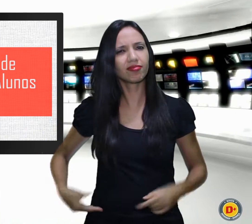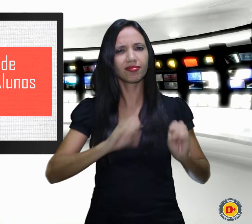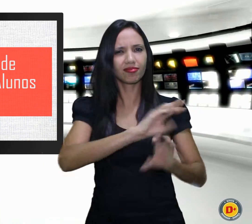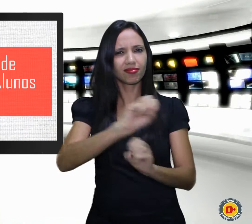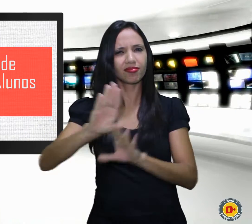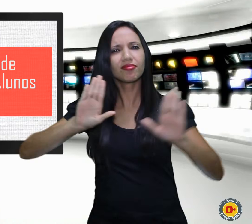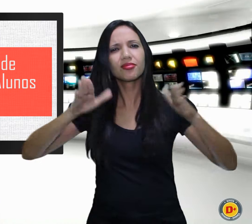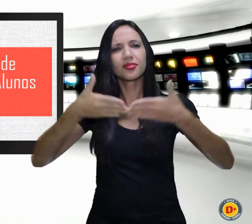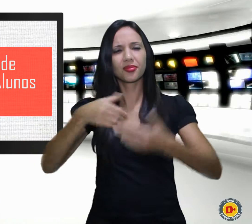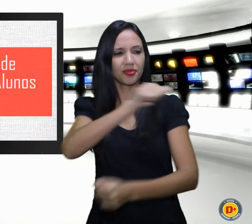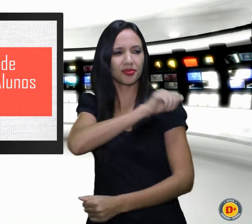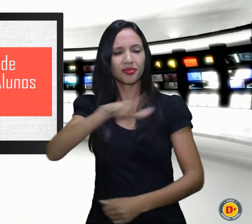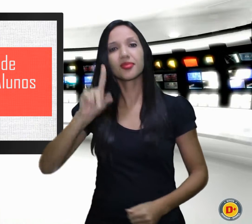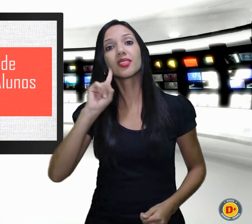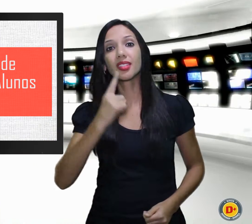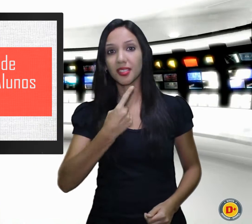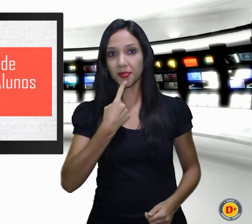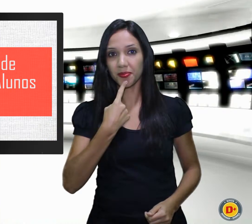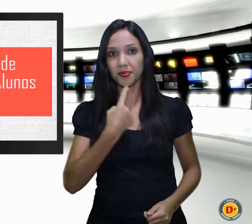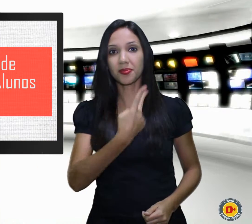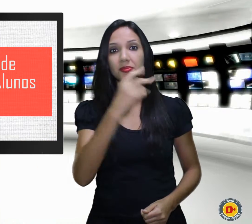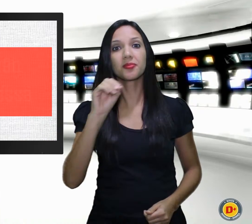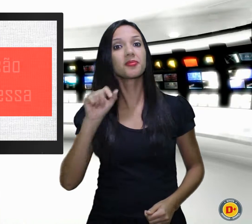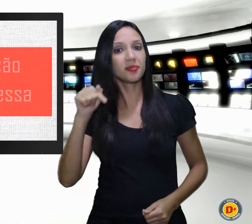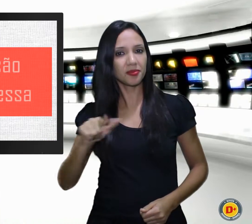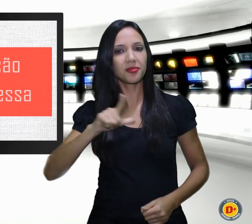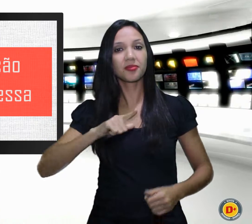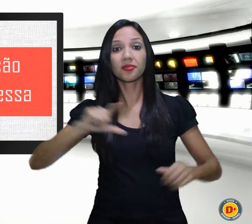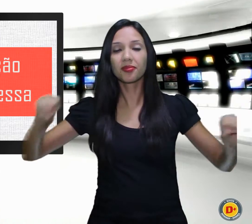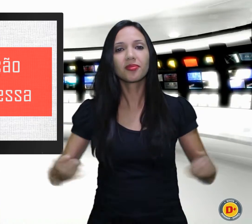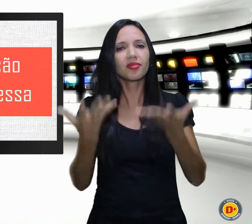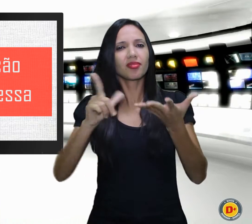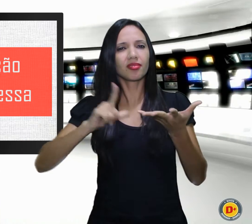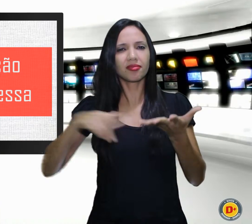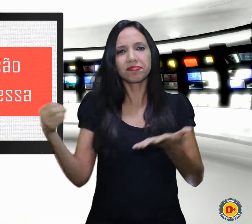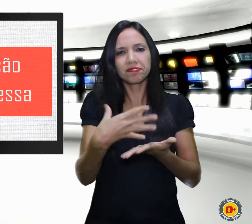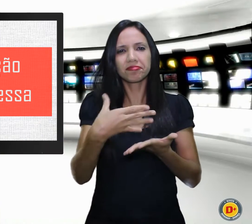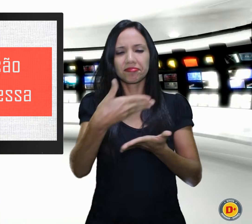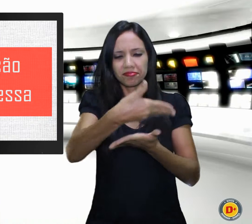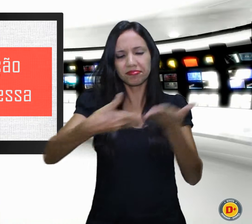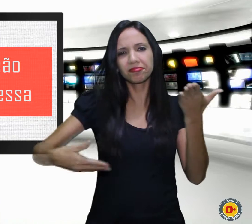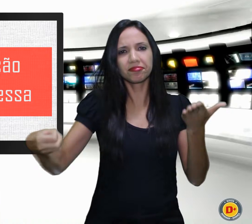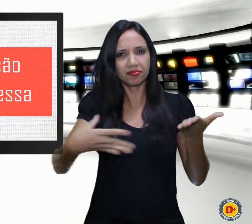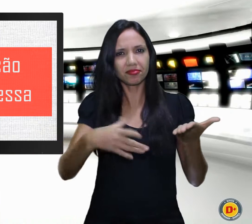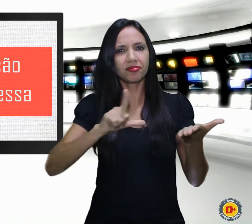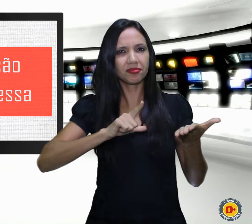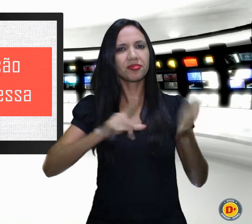que, em 2007, o MEC nomeou um grupo de trabalho para elaborar a nova Política Nacional de Educação Especial,